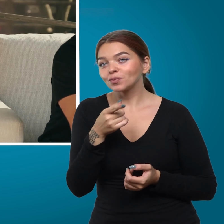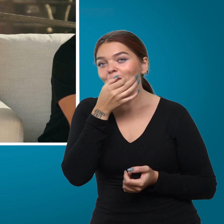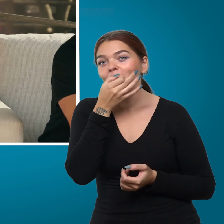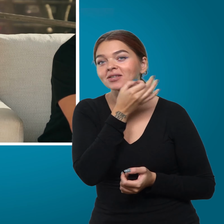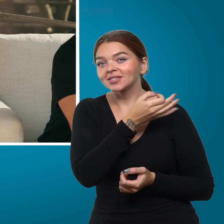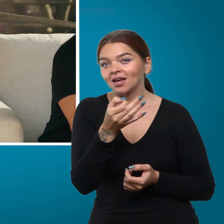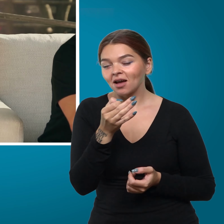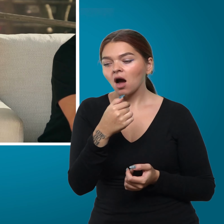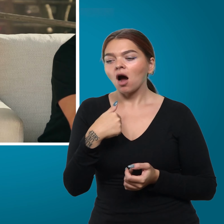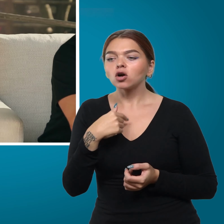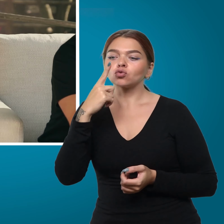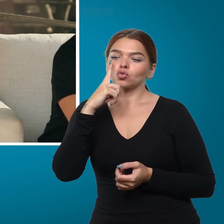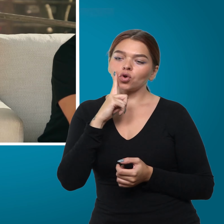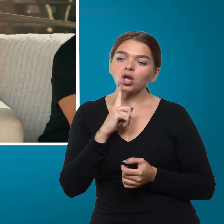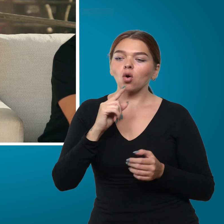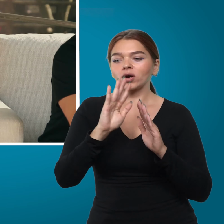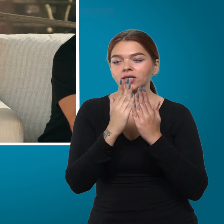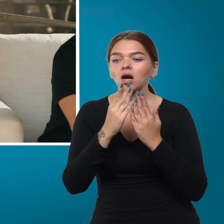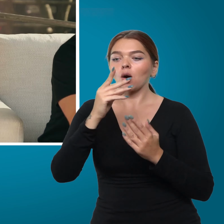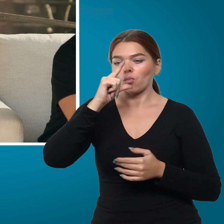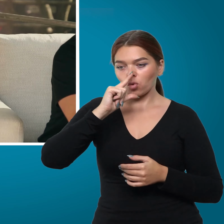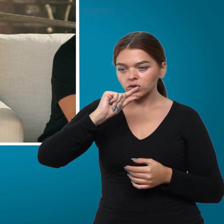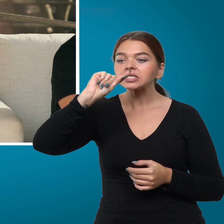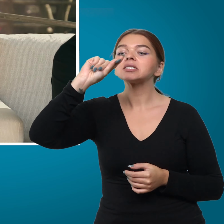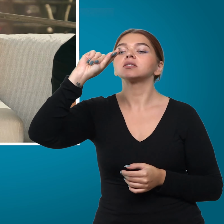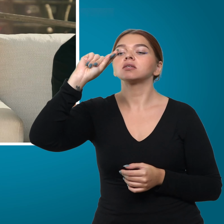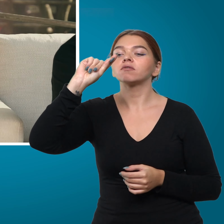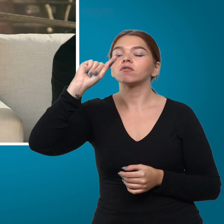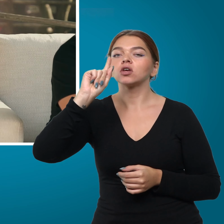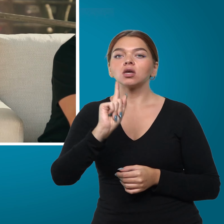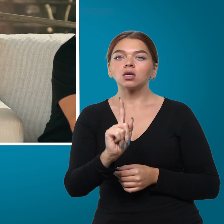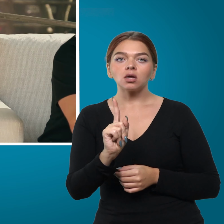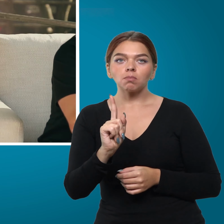tai tada tikrai pasidarytų baisu. Bet aš galvoju, kad kažkas dar vyksta.